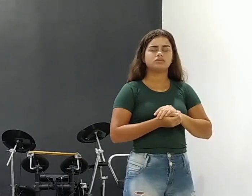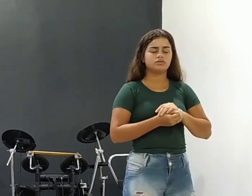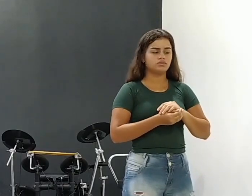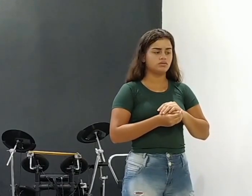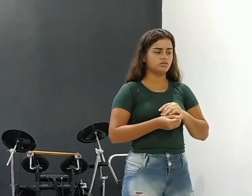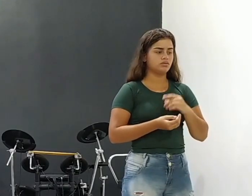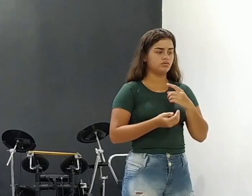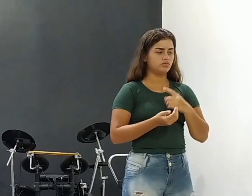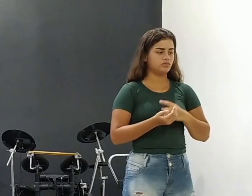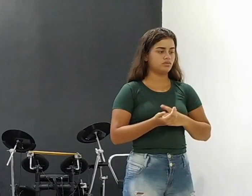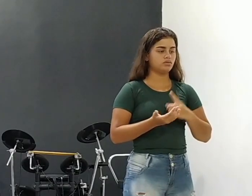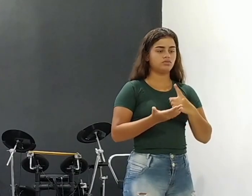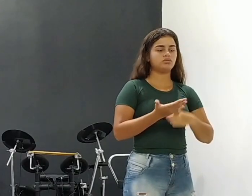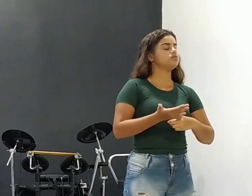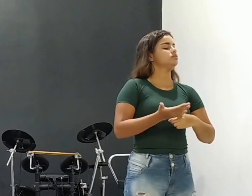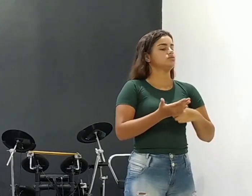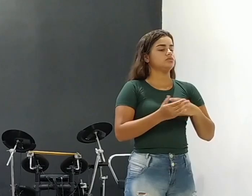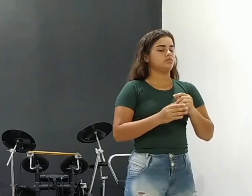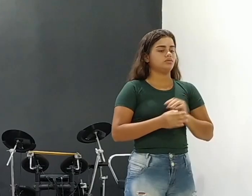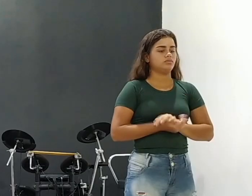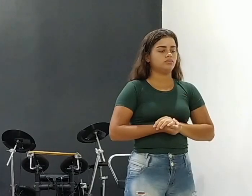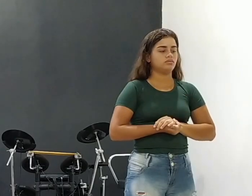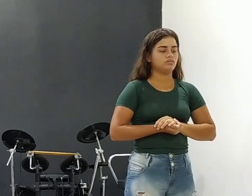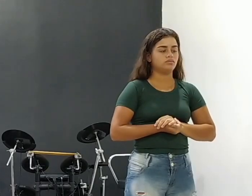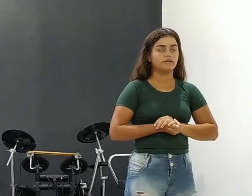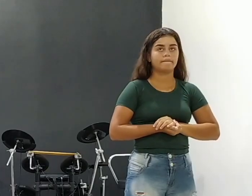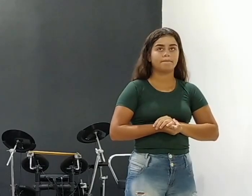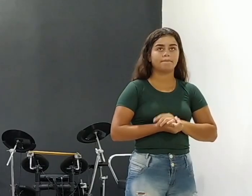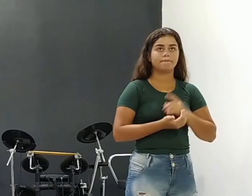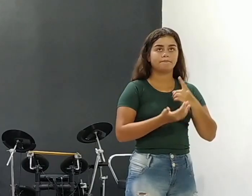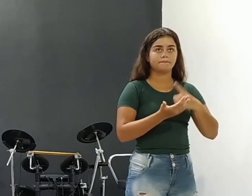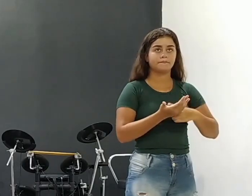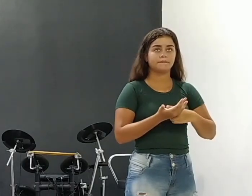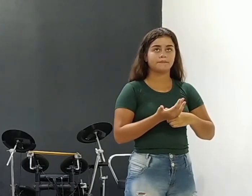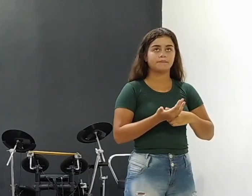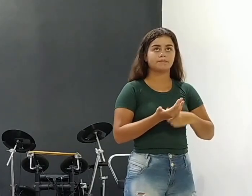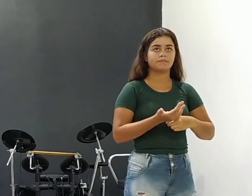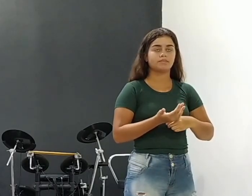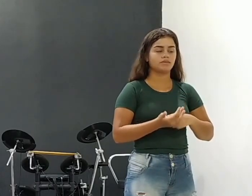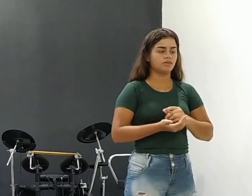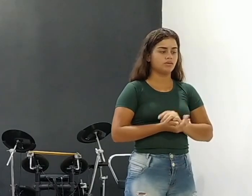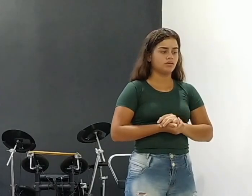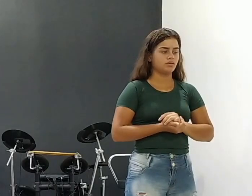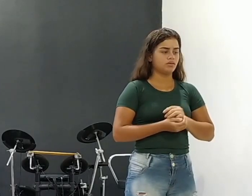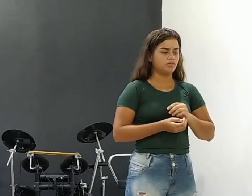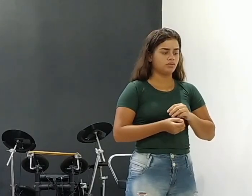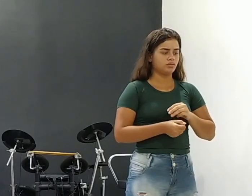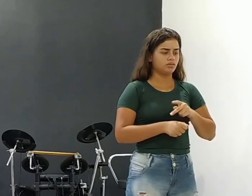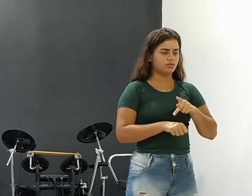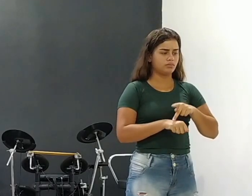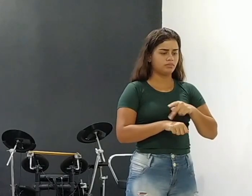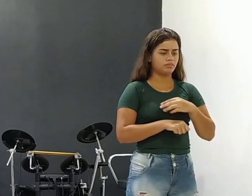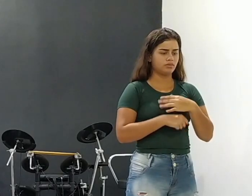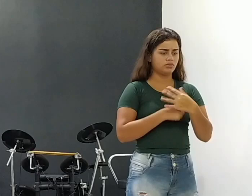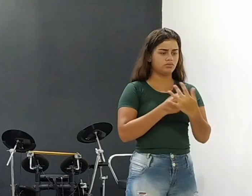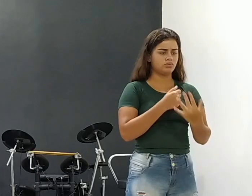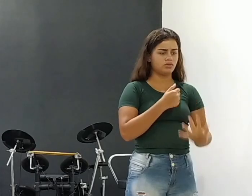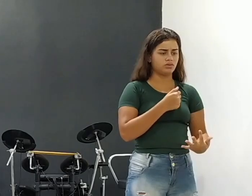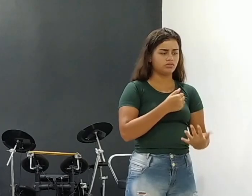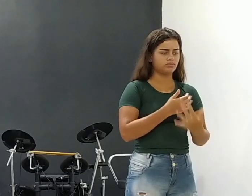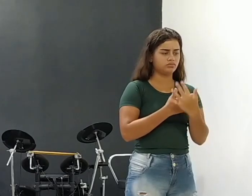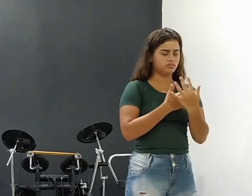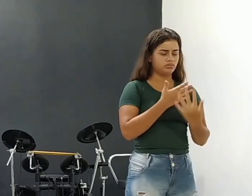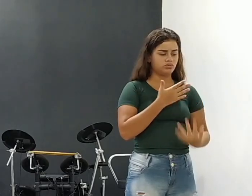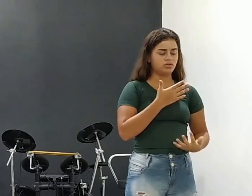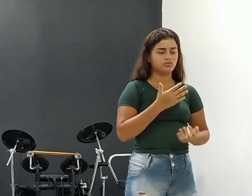e eu faço uma vermelha abrir. Você tenha compromisso comigo e eu faço a água sair da rocha. Você tenha compromisso contigo e